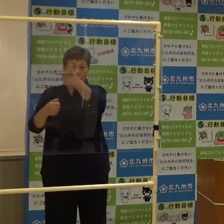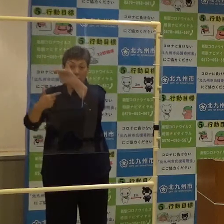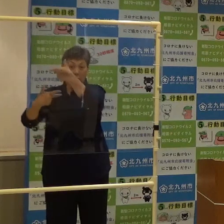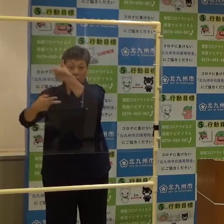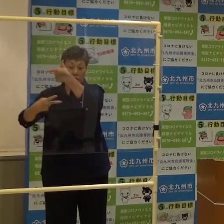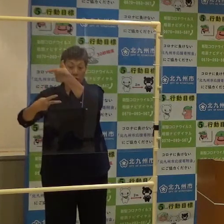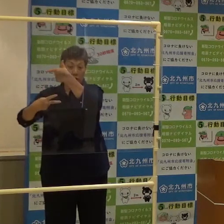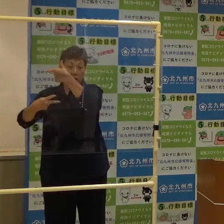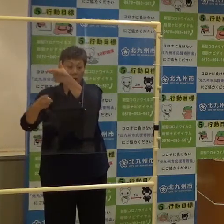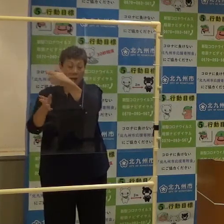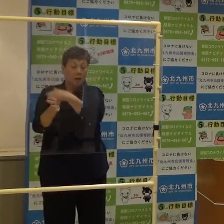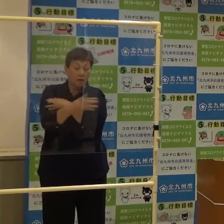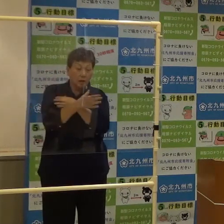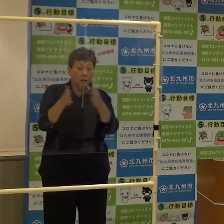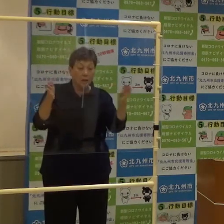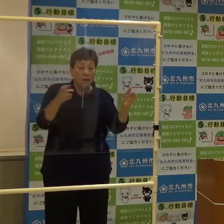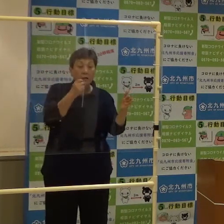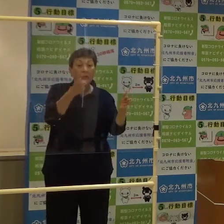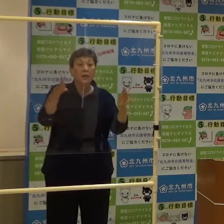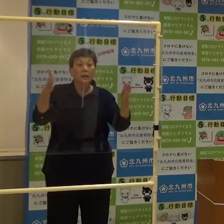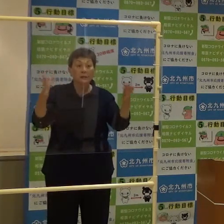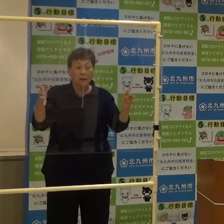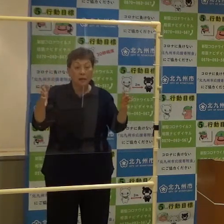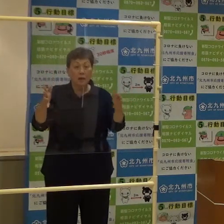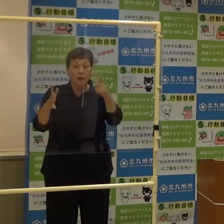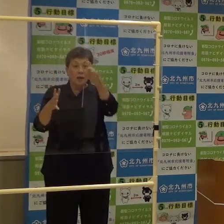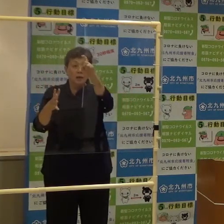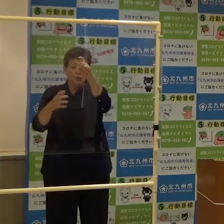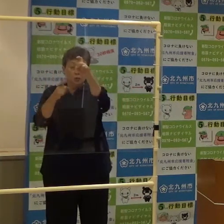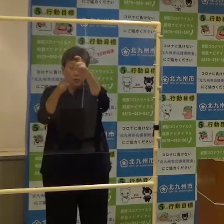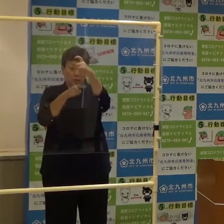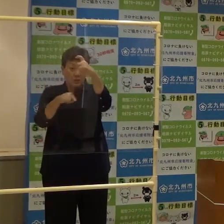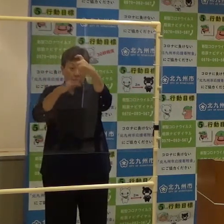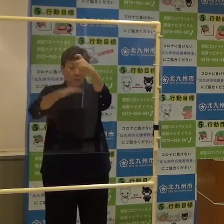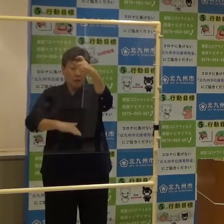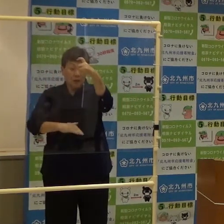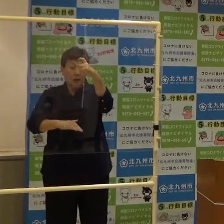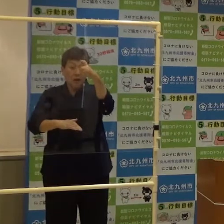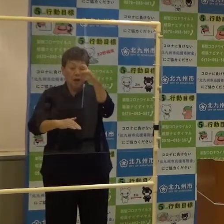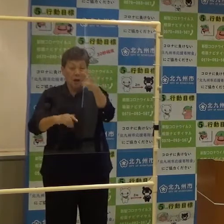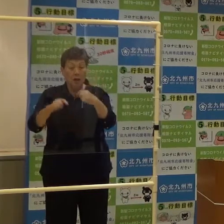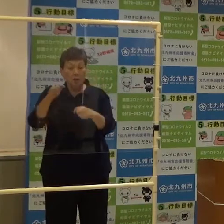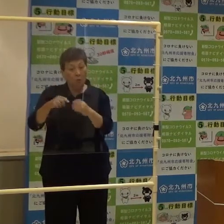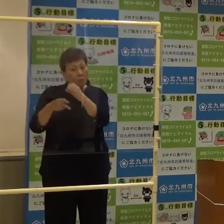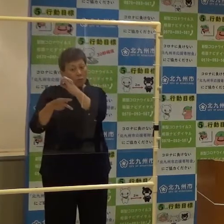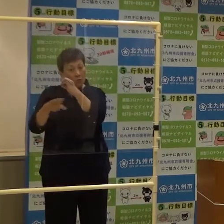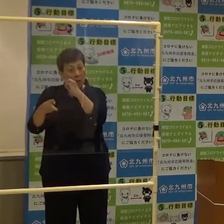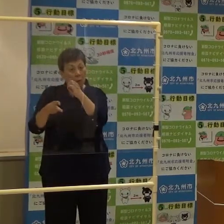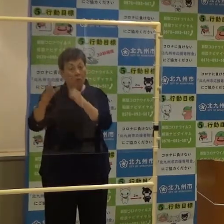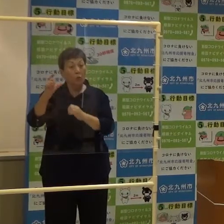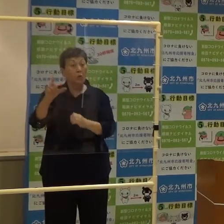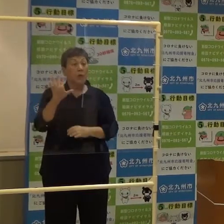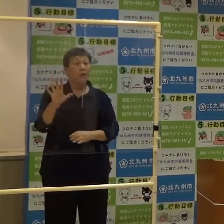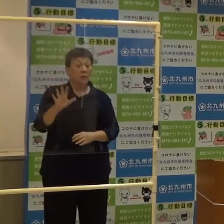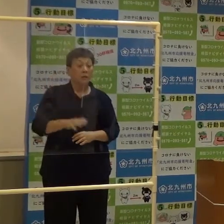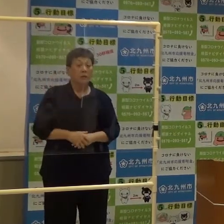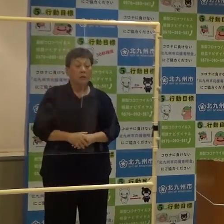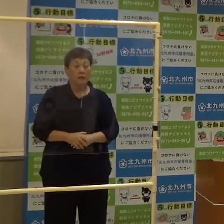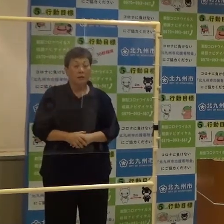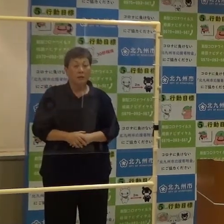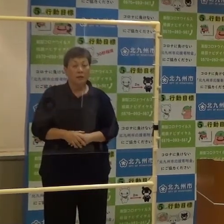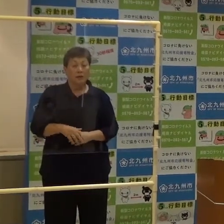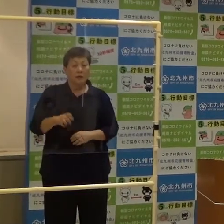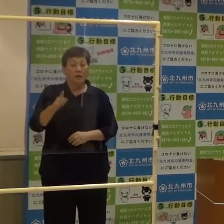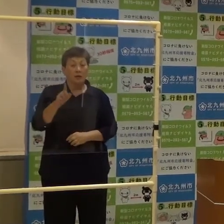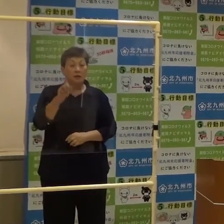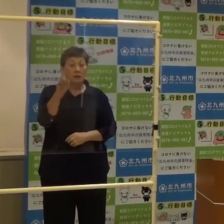からの約1ヶ月間1桁台であります。ゼロの日もあるなど、いわゆる第